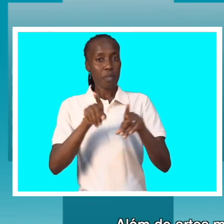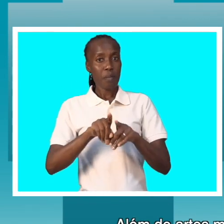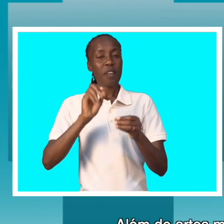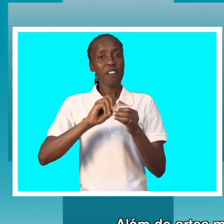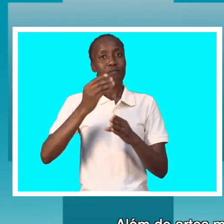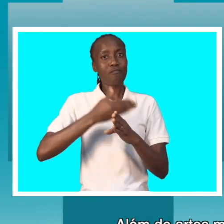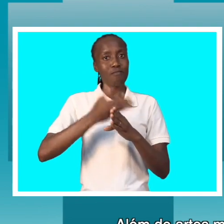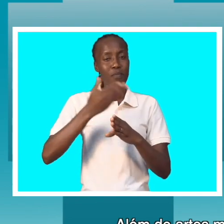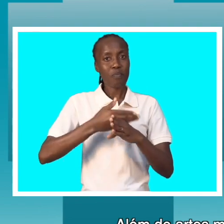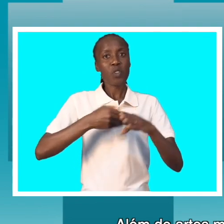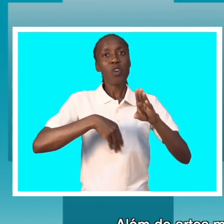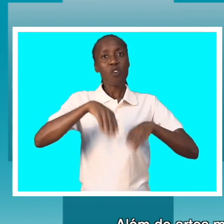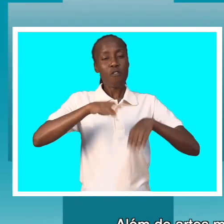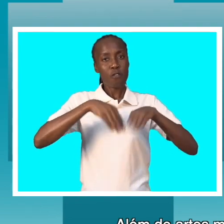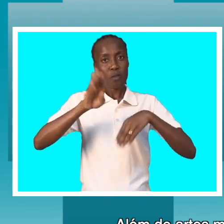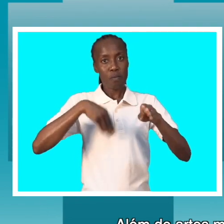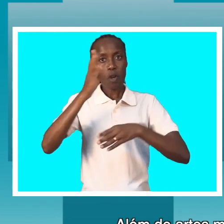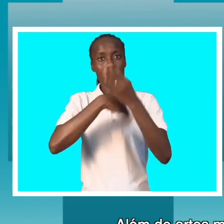praticante do futebol amputado.